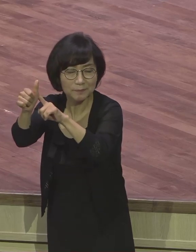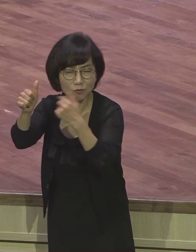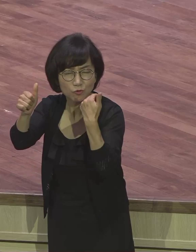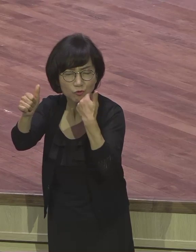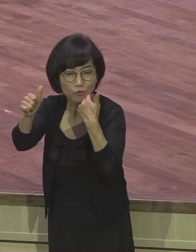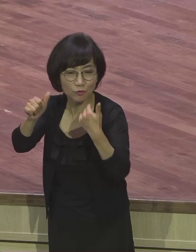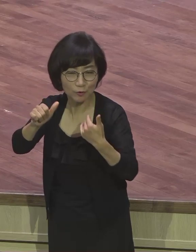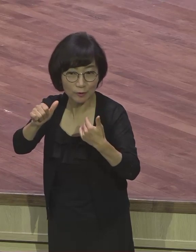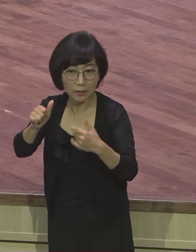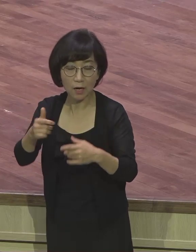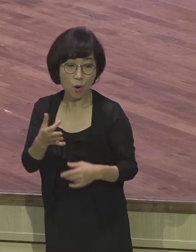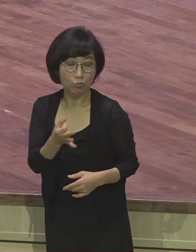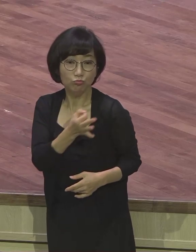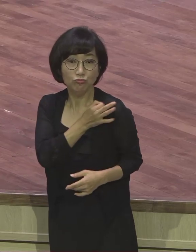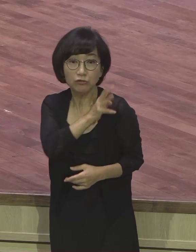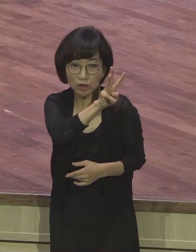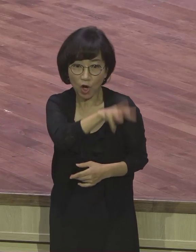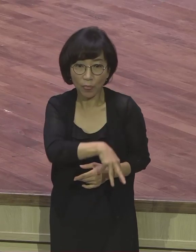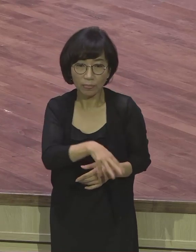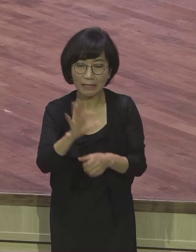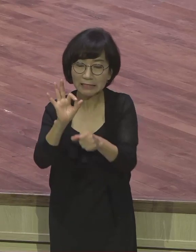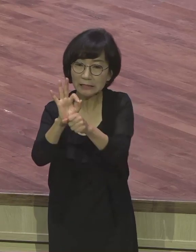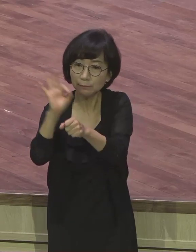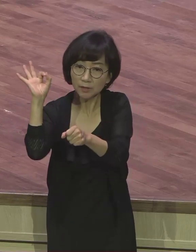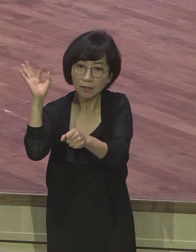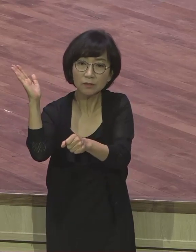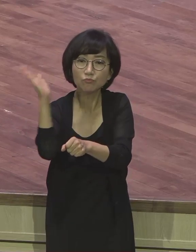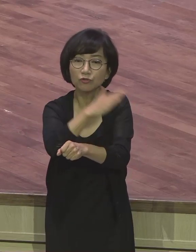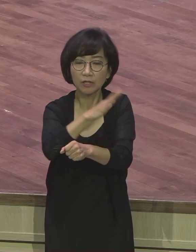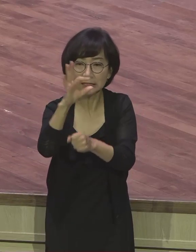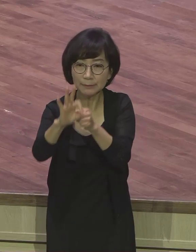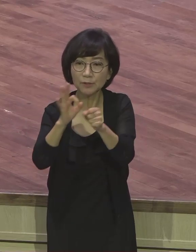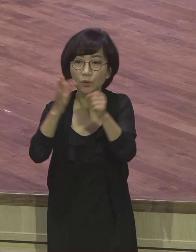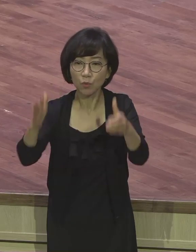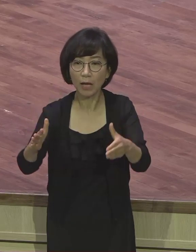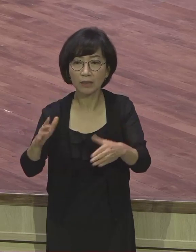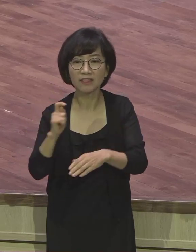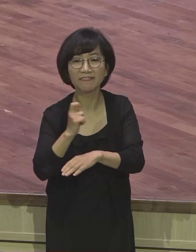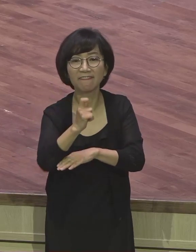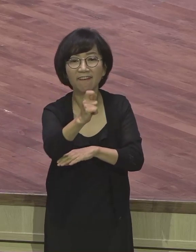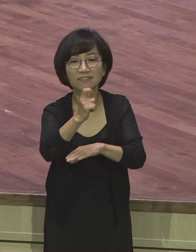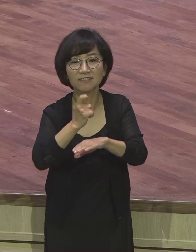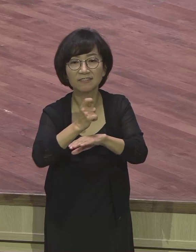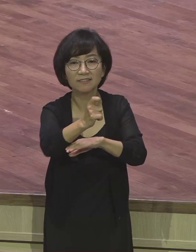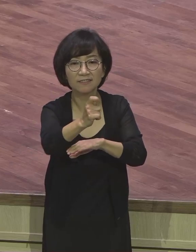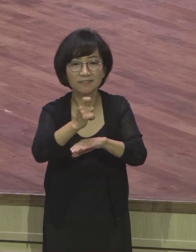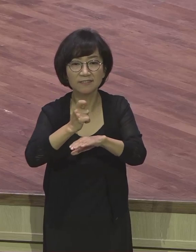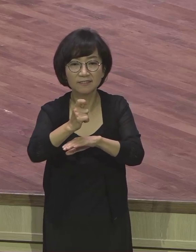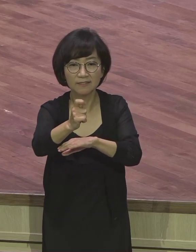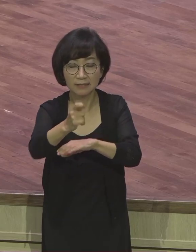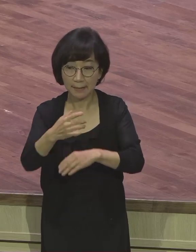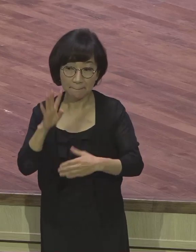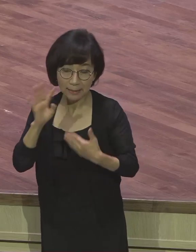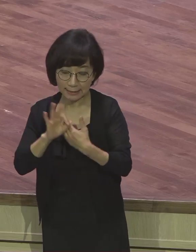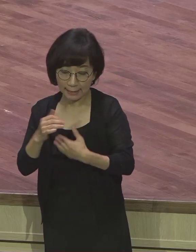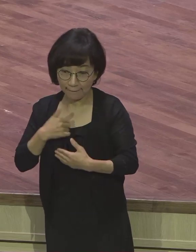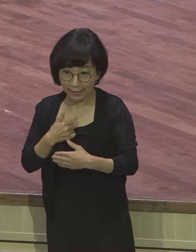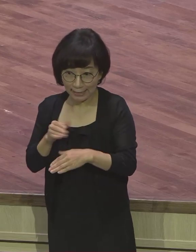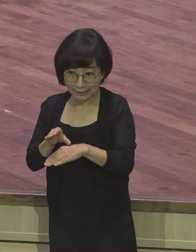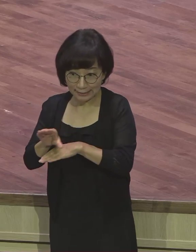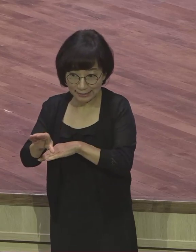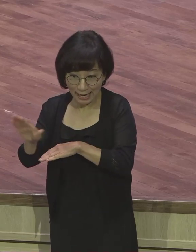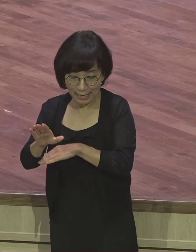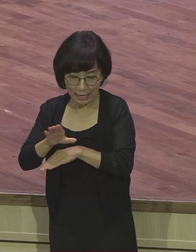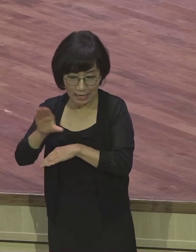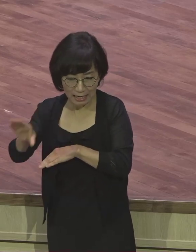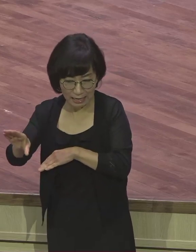전부터 부천에서 택시 타고 다녀요. 차 안 가려. 내가 한 대 안 되면 새 가족